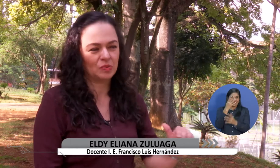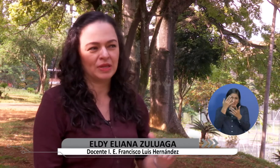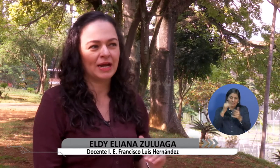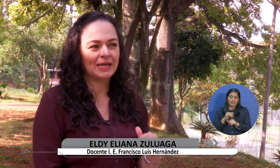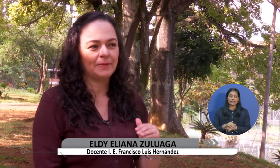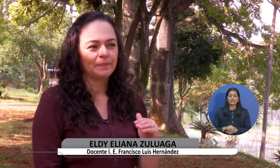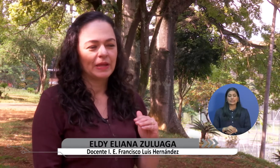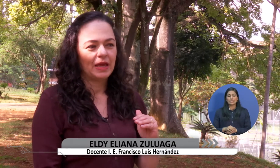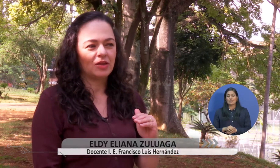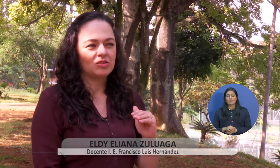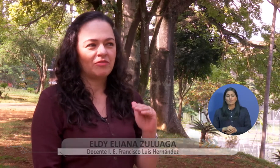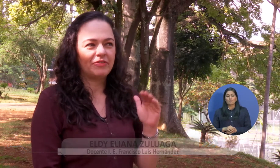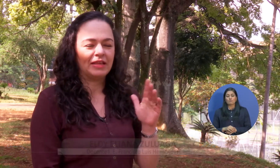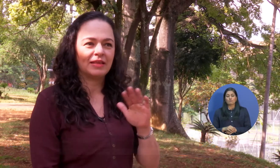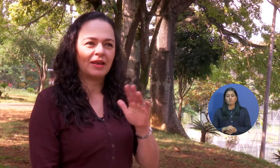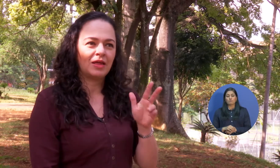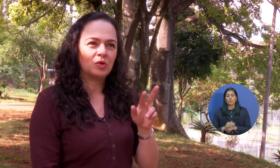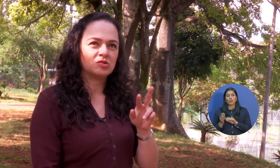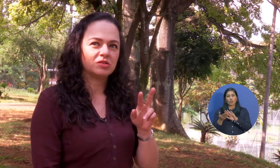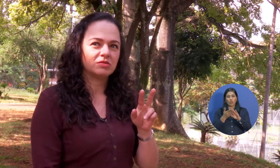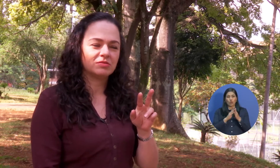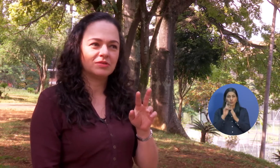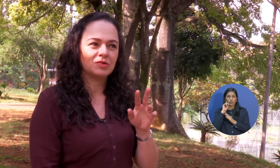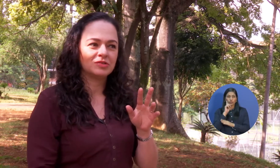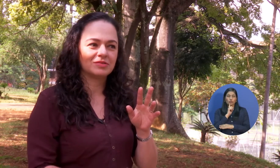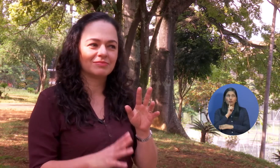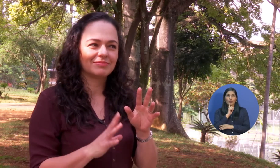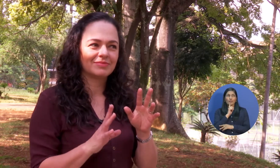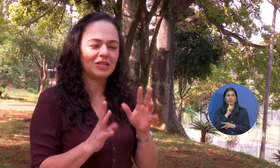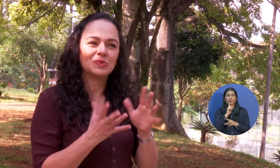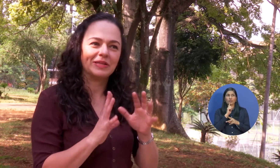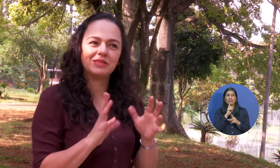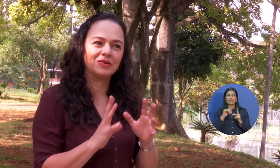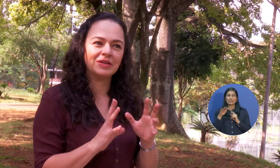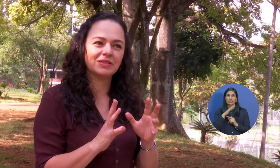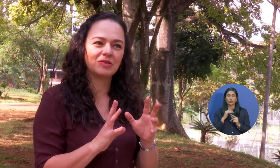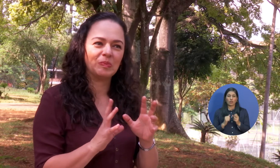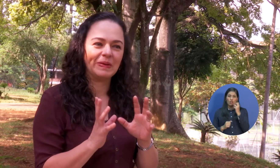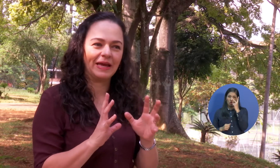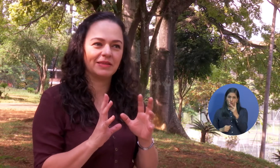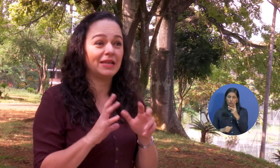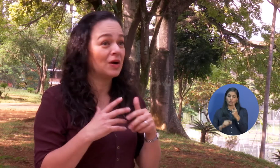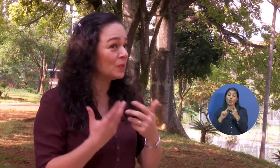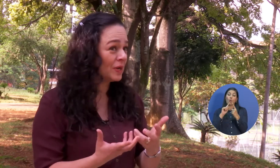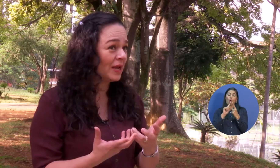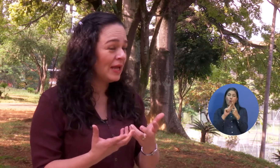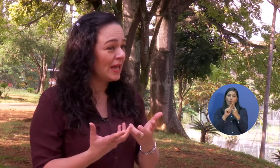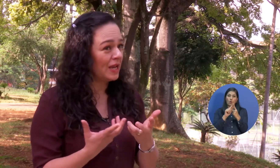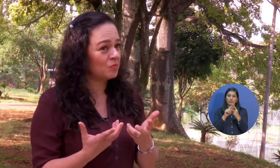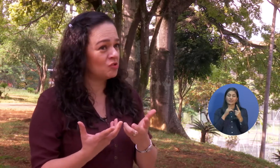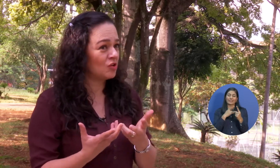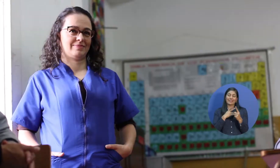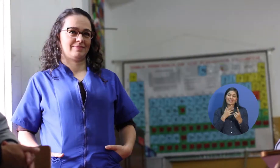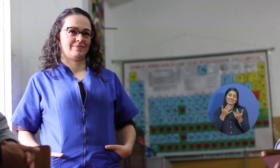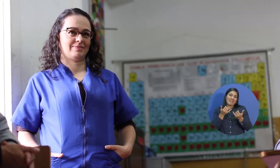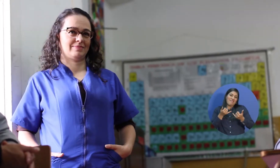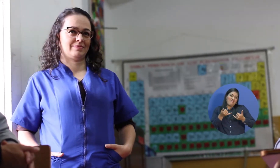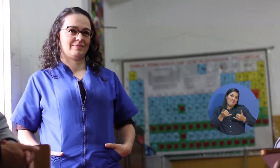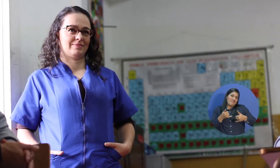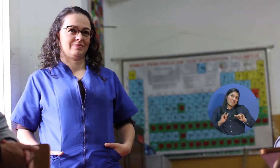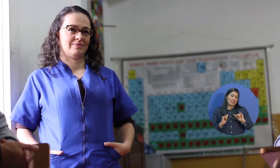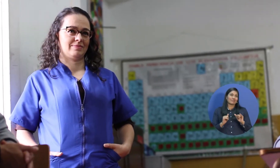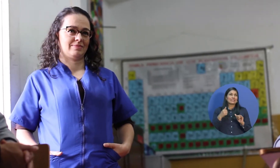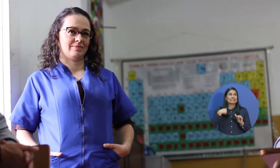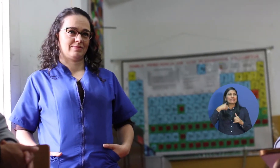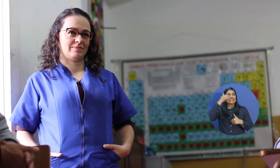y la secundaria, ellos se enfrentan a dos situaciones complejas. La una, la emoción de terminar